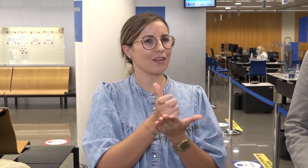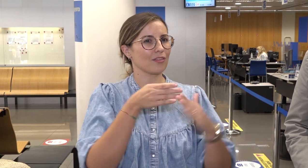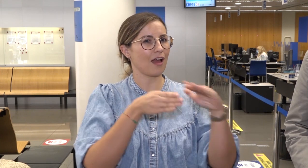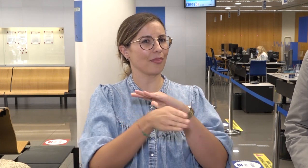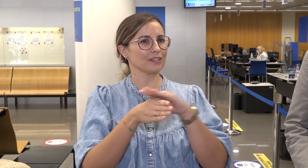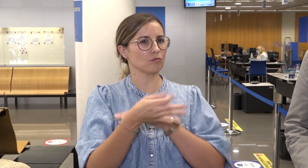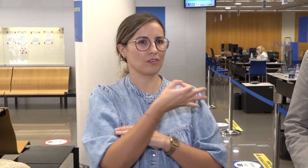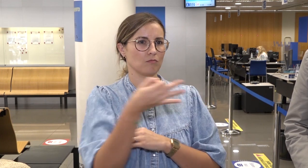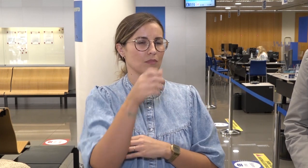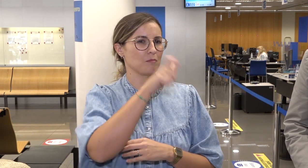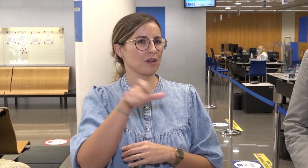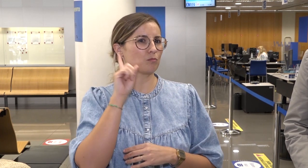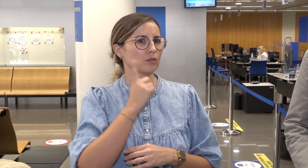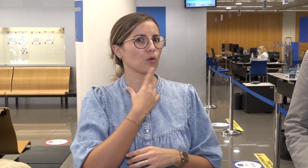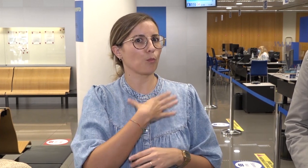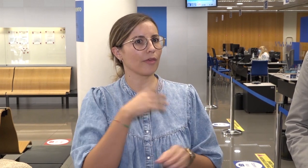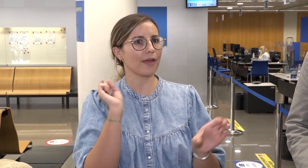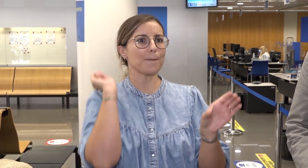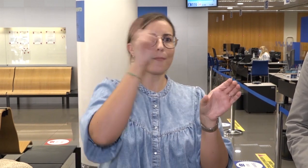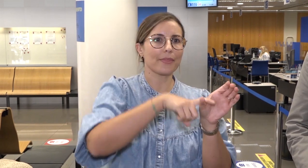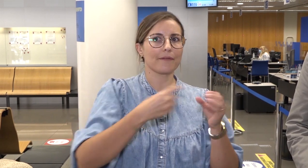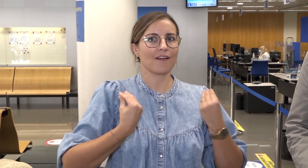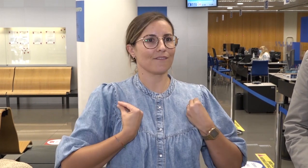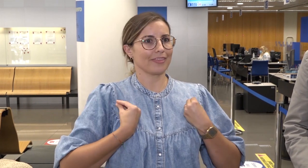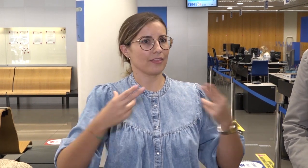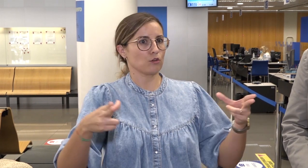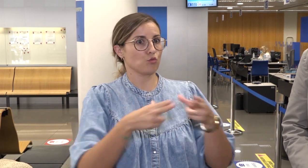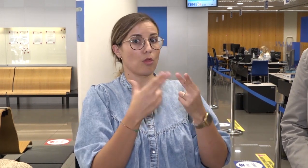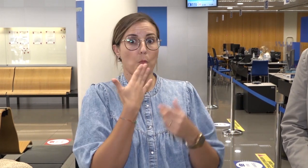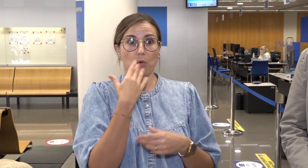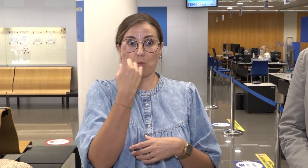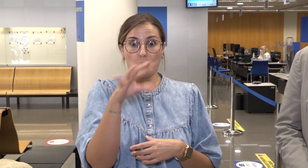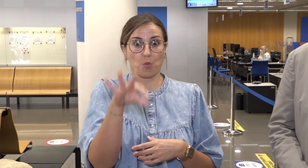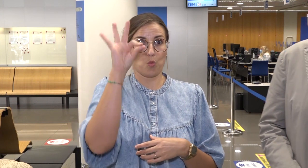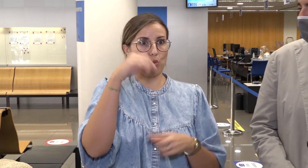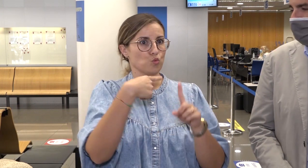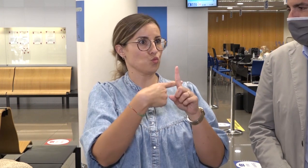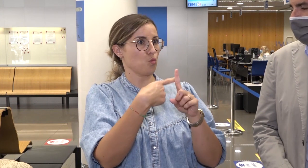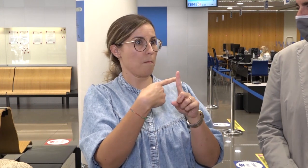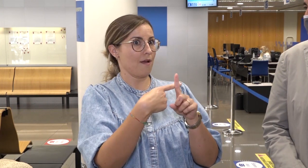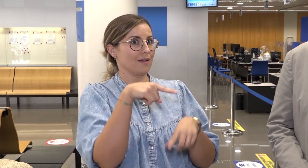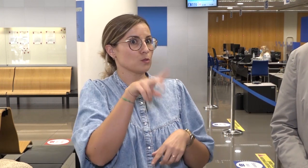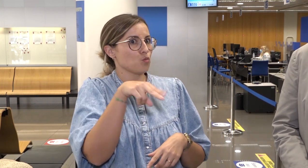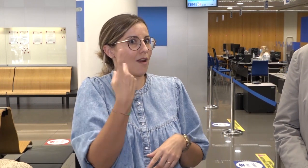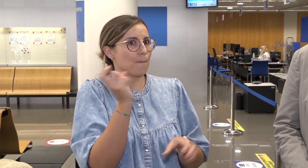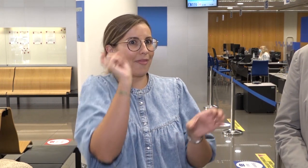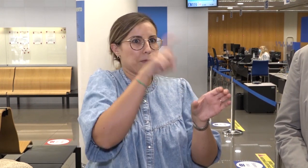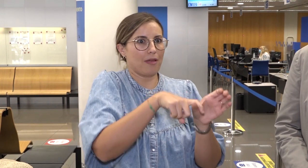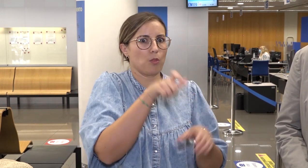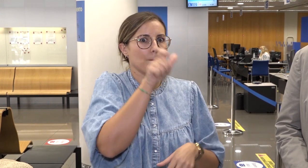realizado con la Diputación, con la Administración. Gracias a este sistema, como decía, podemos venir, por ejemplo, a